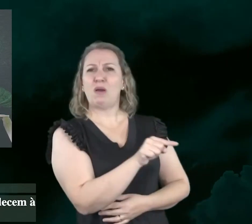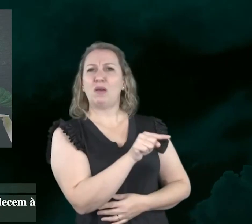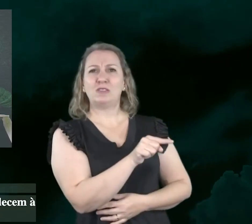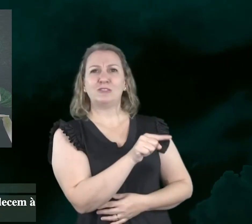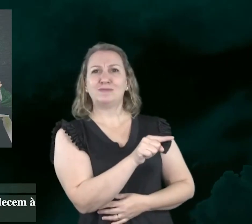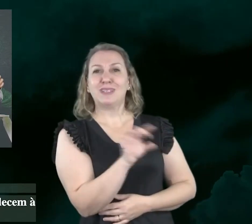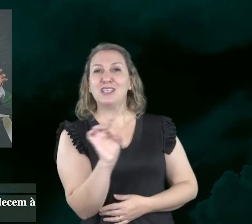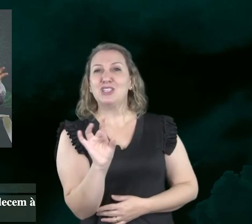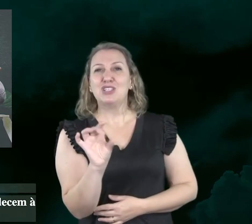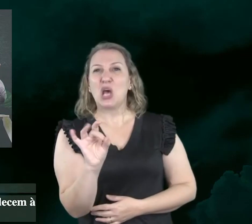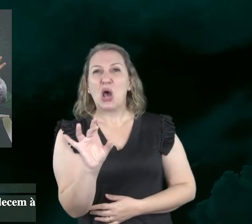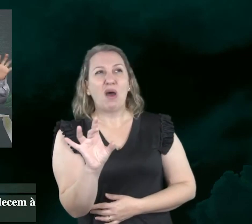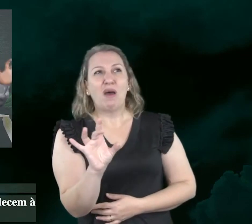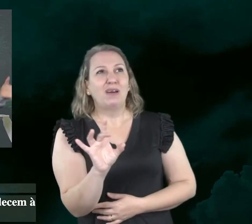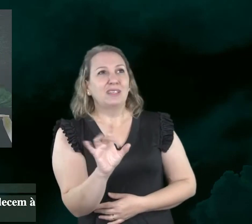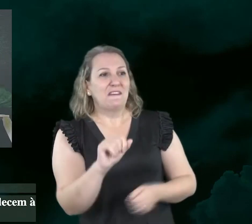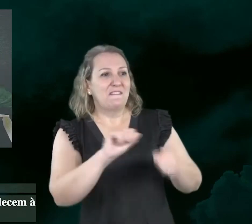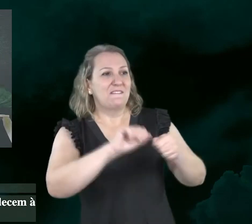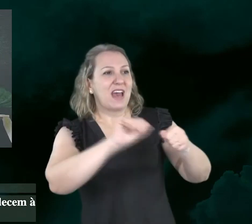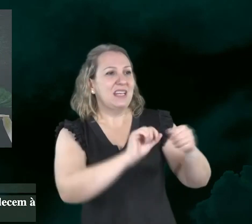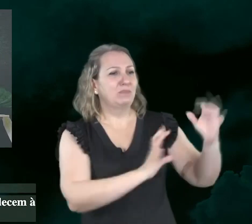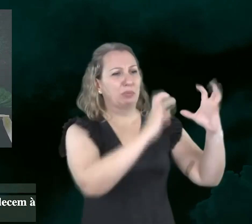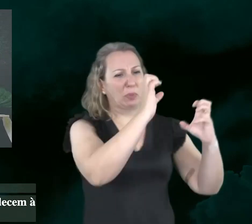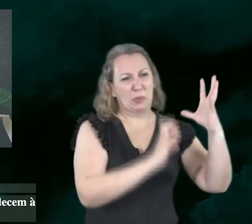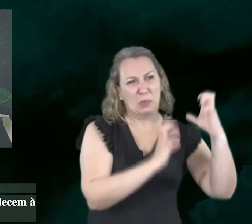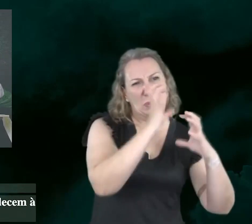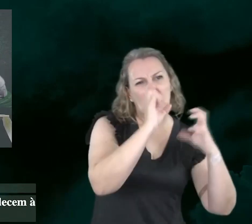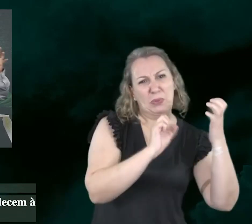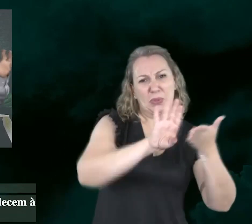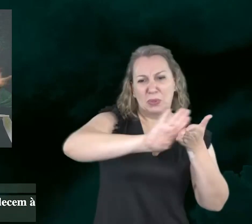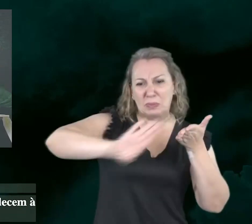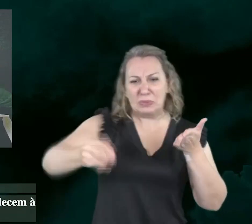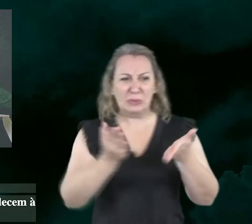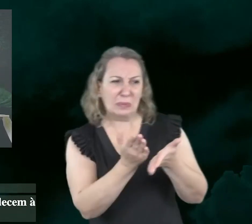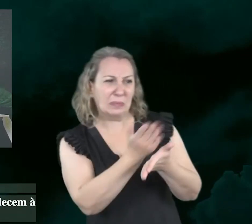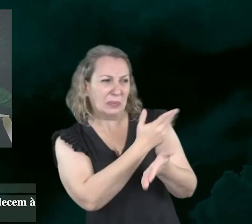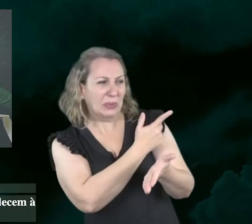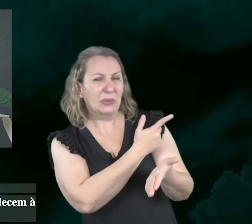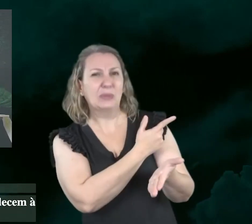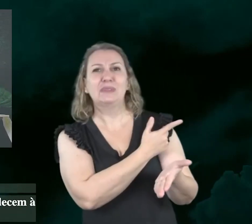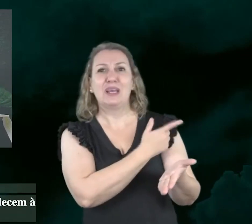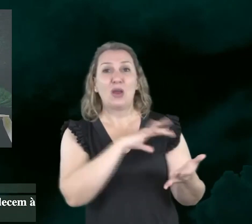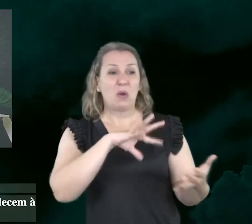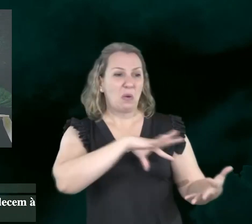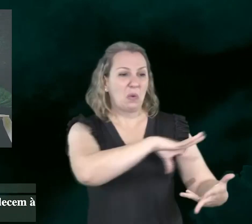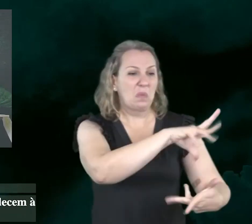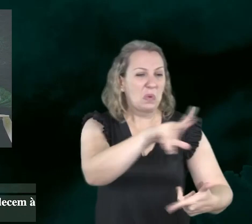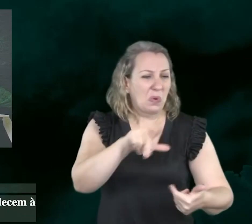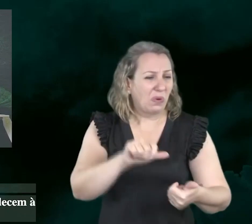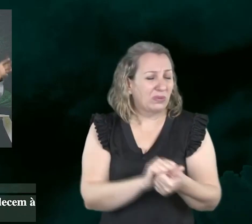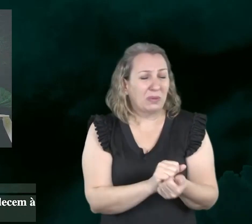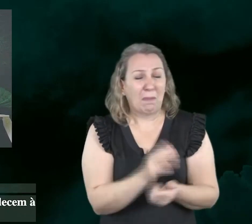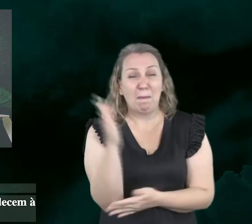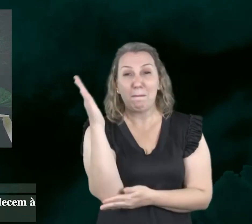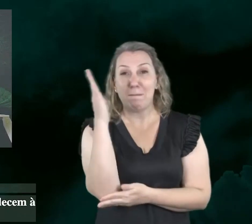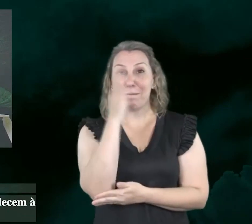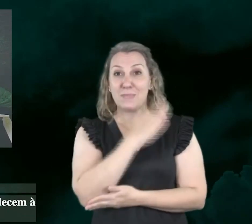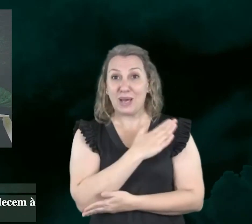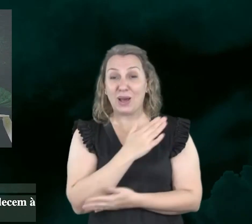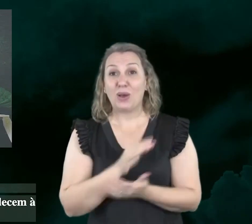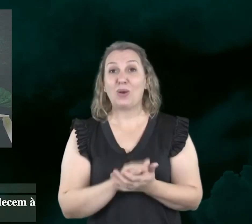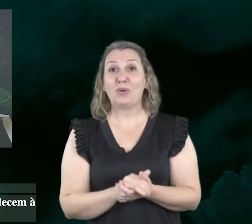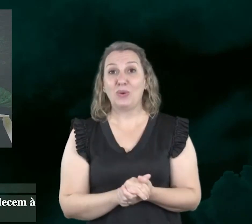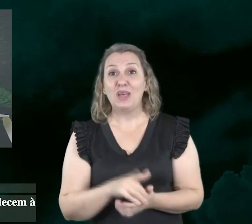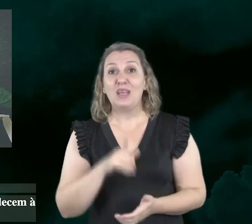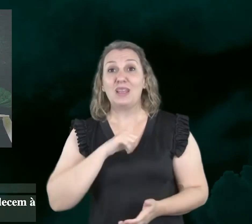vivendo, irmãos, através das mídias sociais, manipulando a sociedade. Esses países manipulados pelas